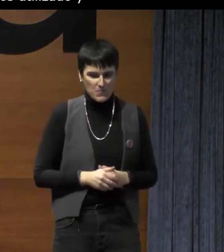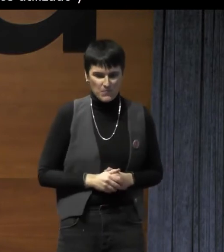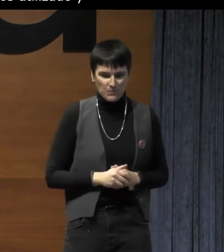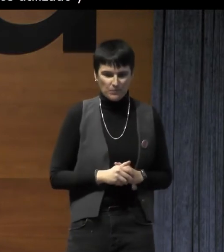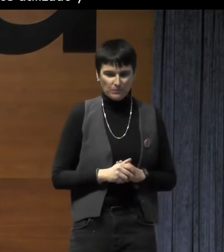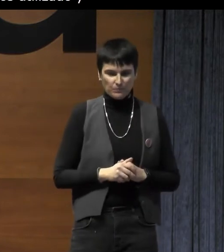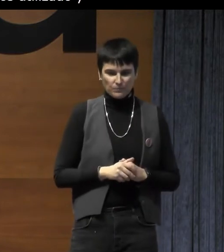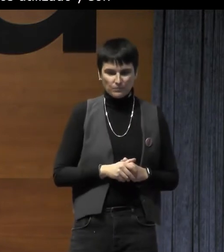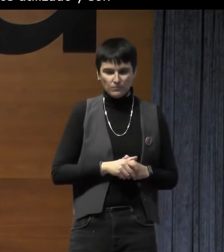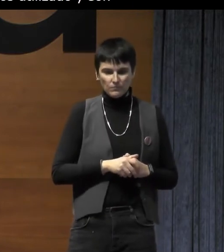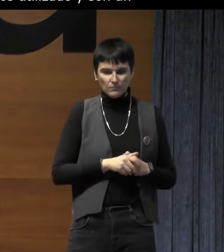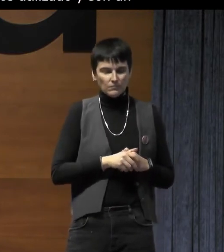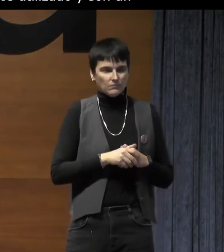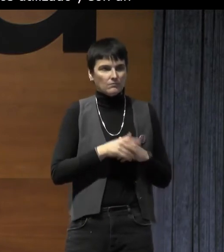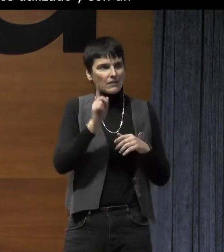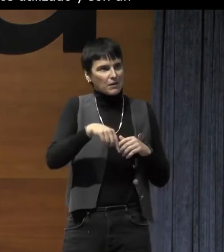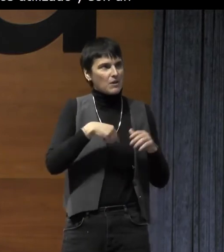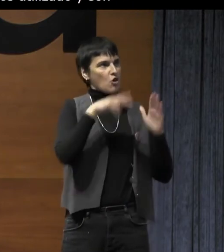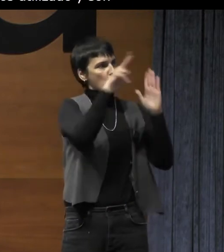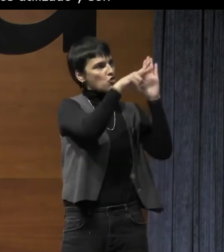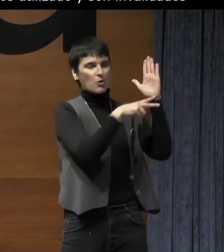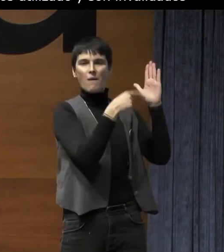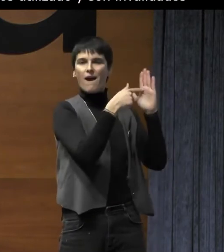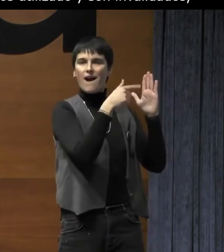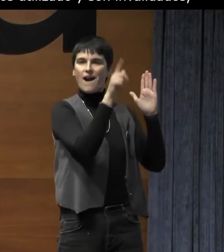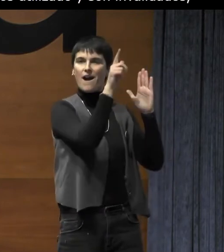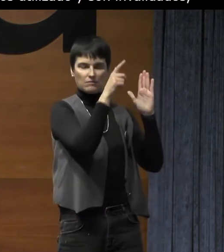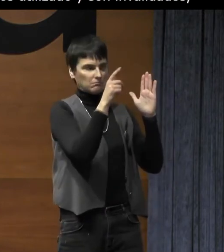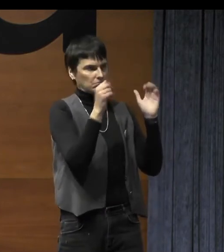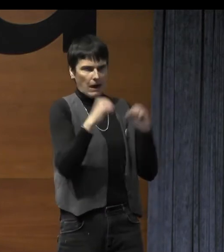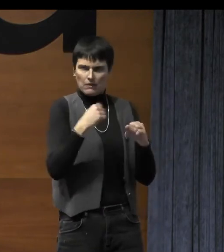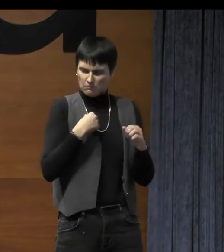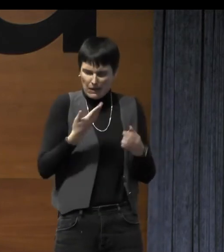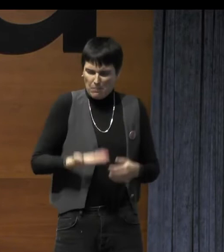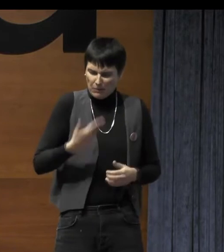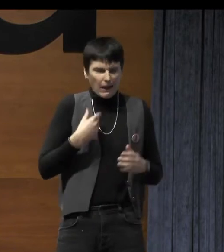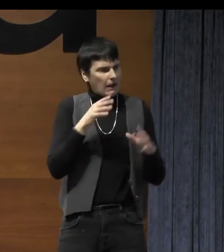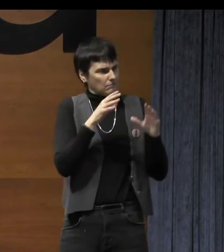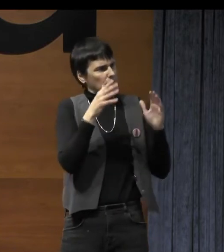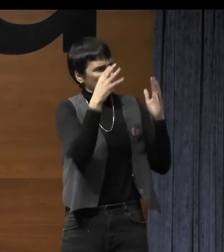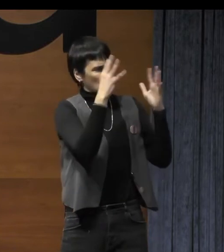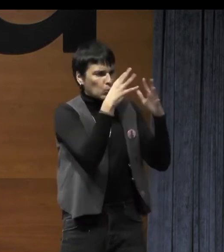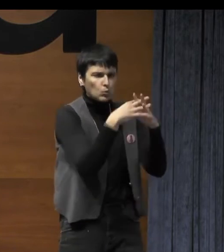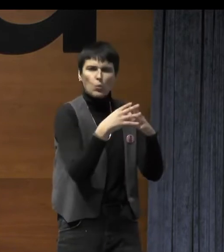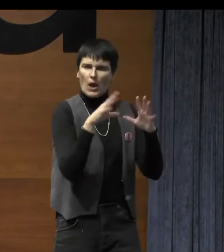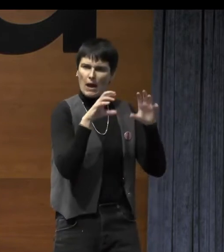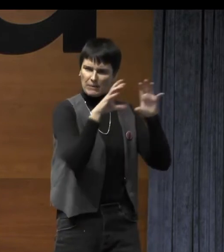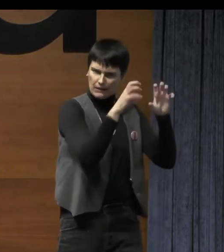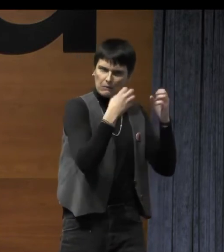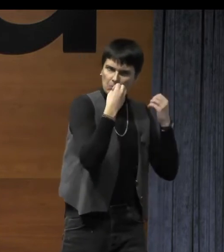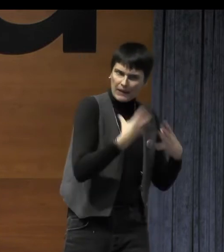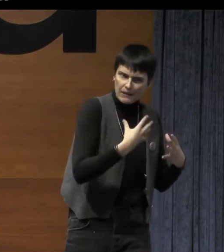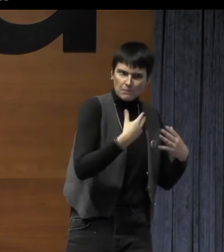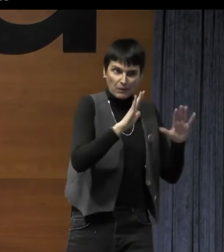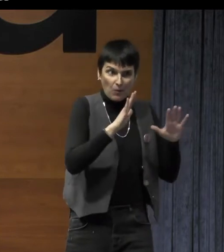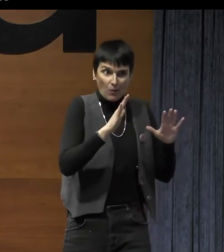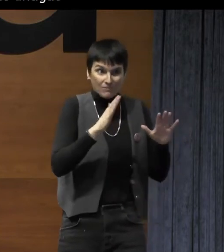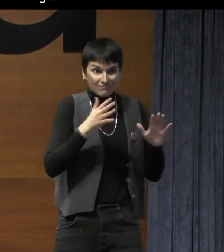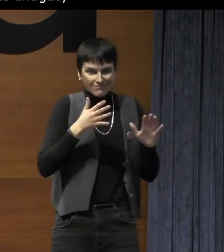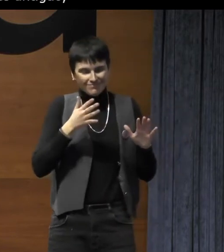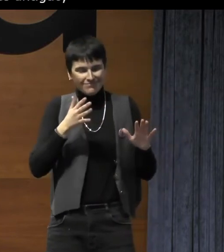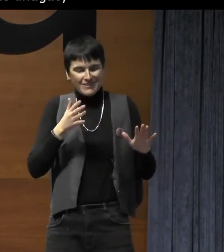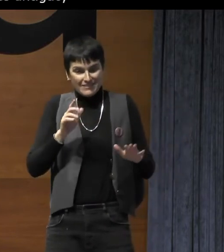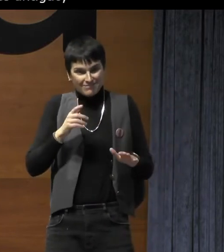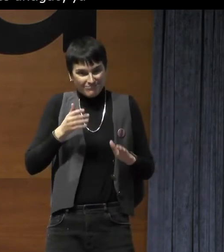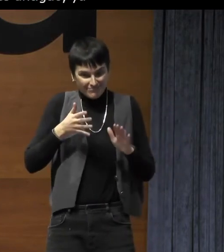se usa, puede generar cierto malestar en nosotras, porque para nosotras es la lengua que hemos estado